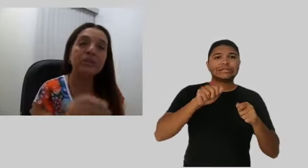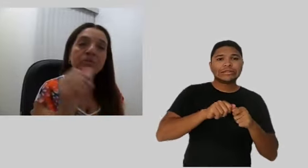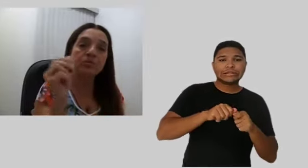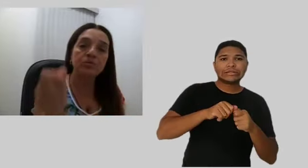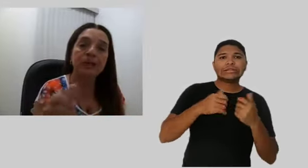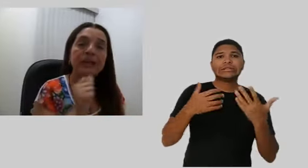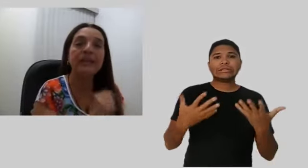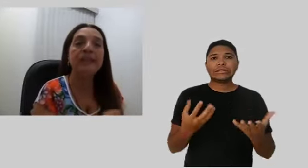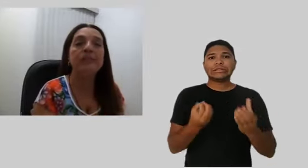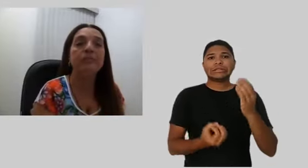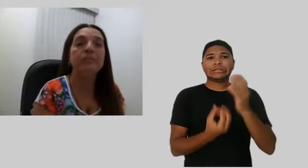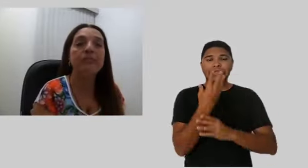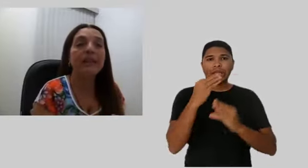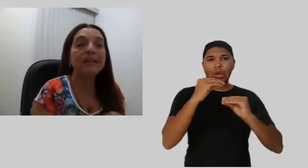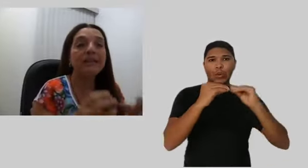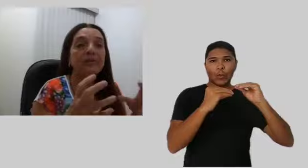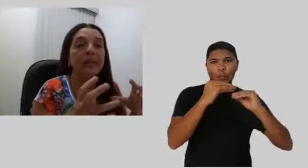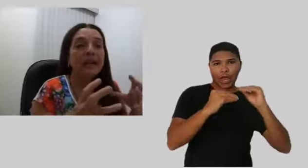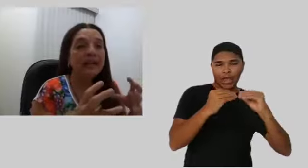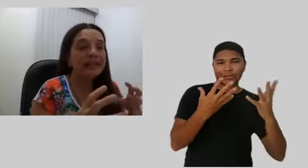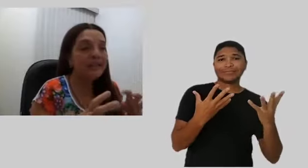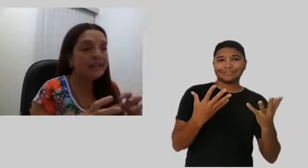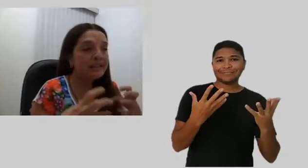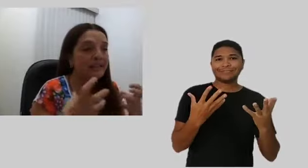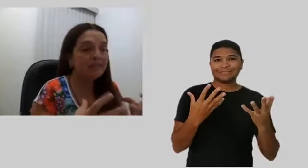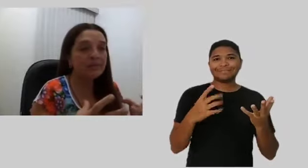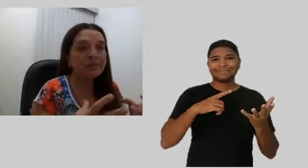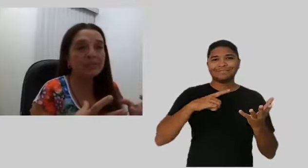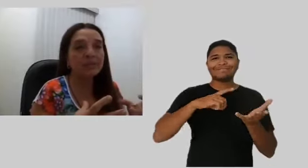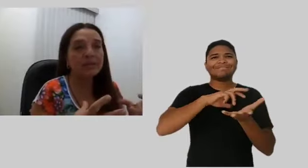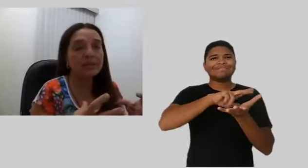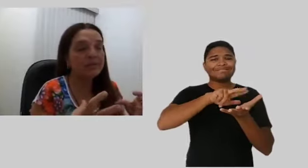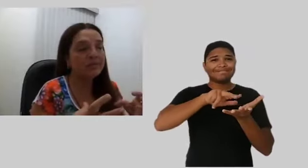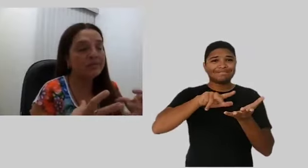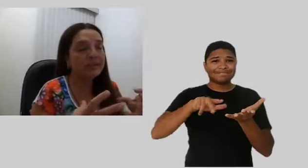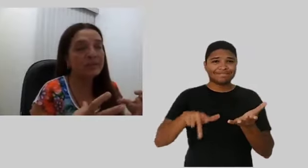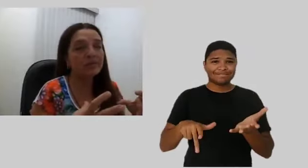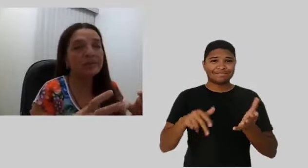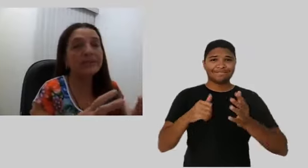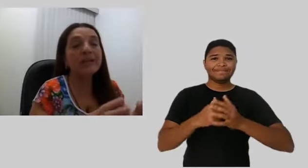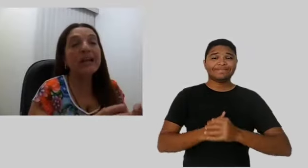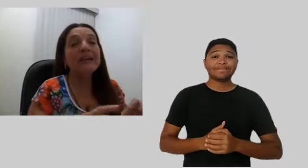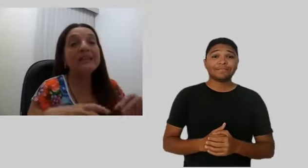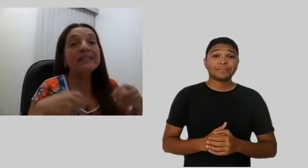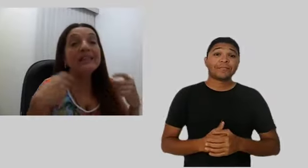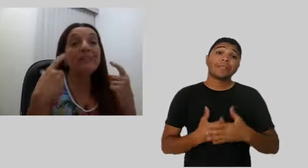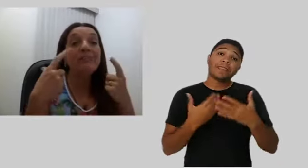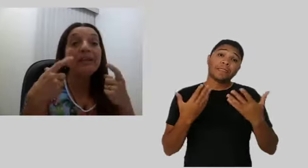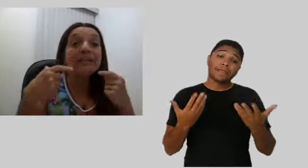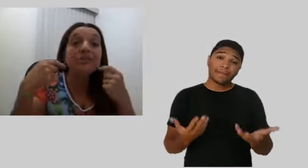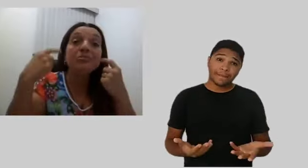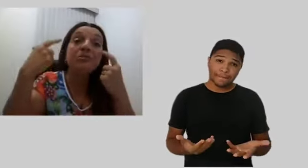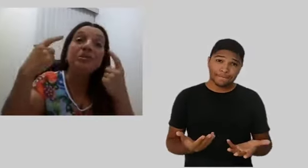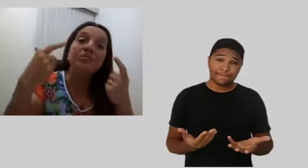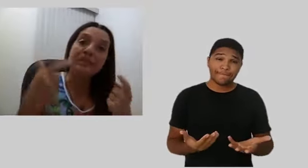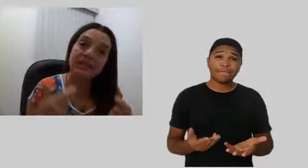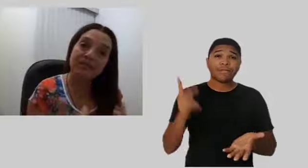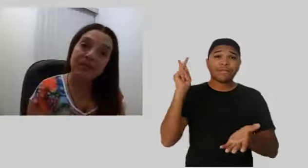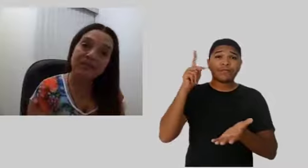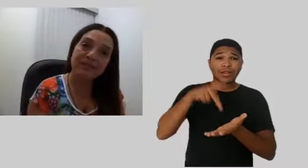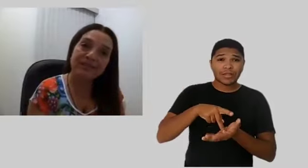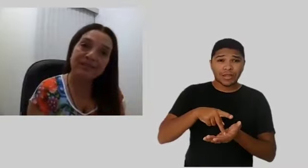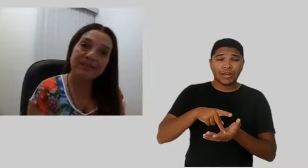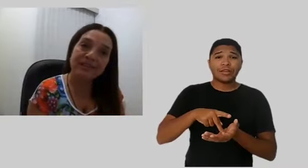o plástico, o acrílico. Então, nesse verdadeiros conceitos, a criança já pensa sobre o